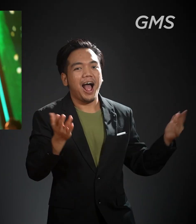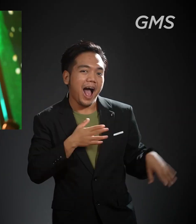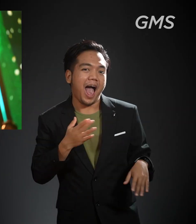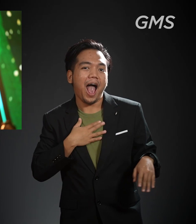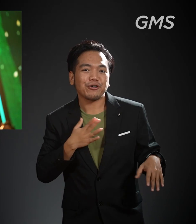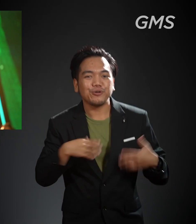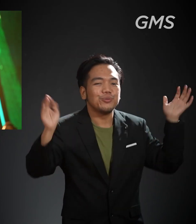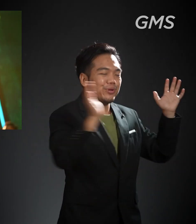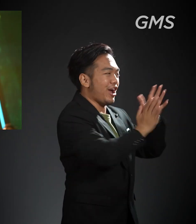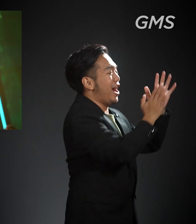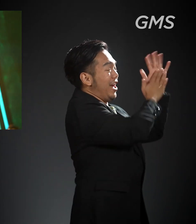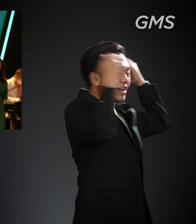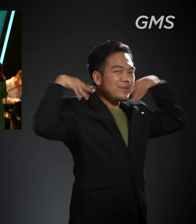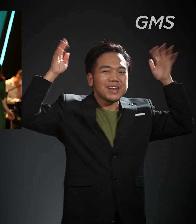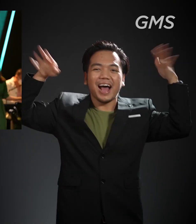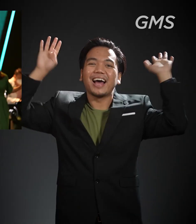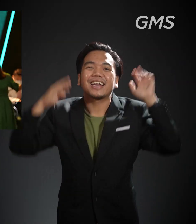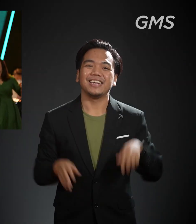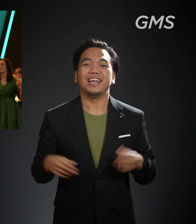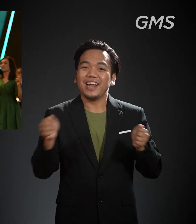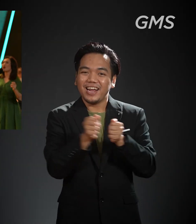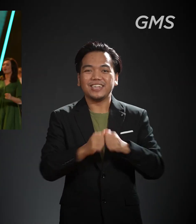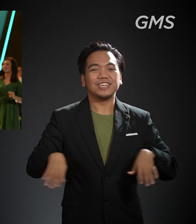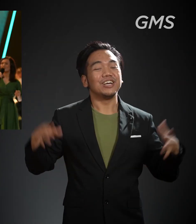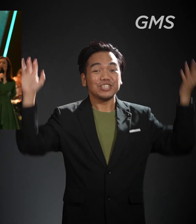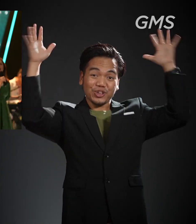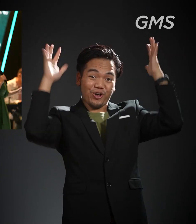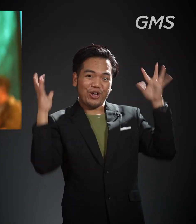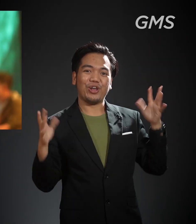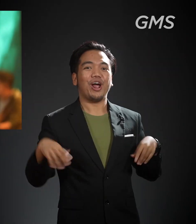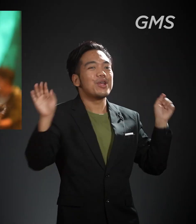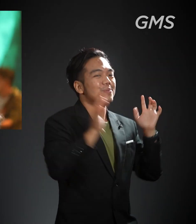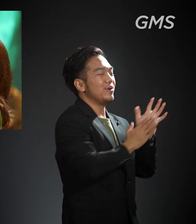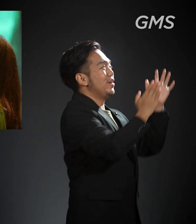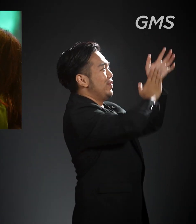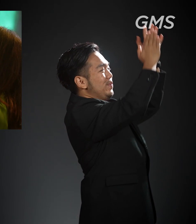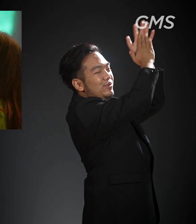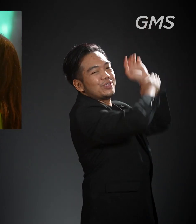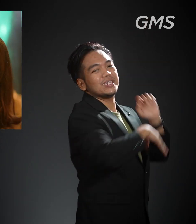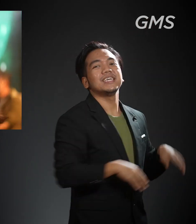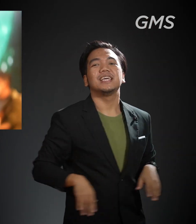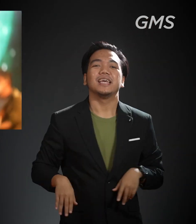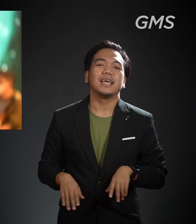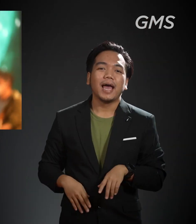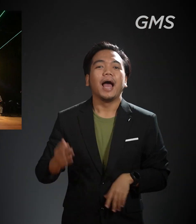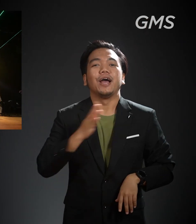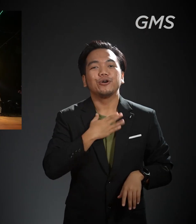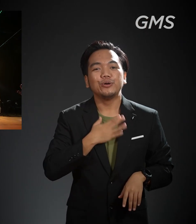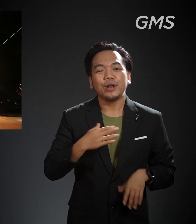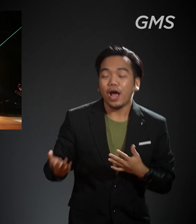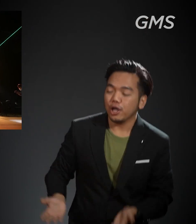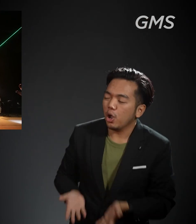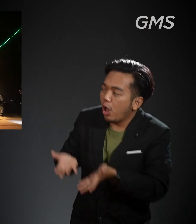sukacita ku kan menari, dengan sorak-sorai memuji.